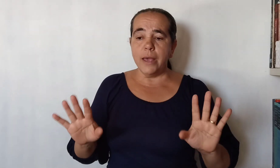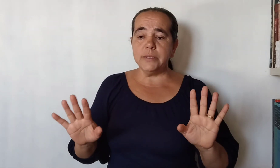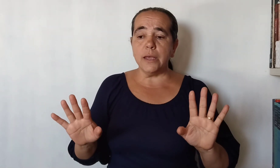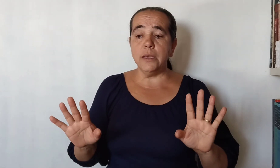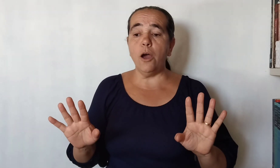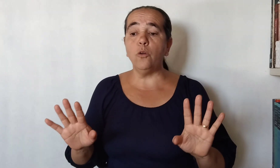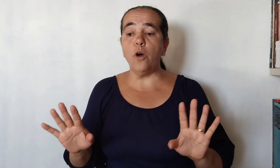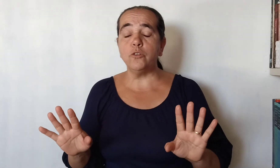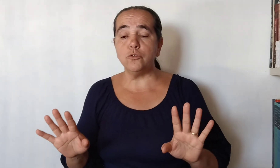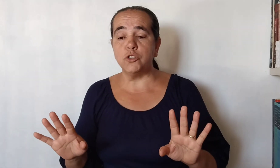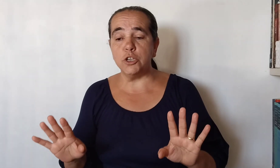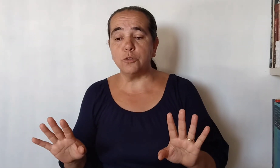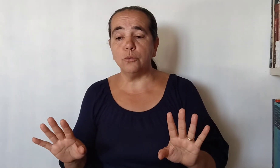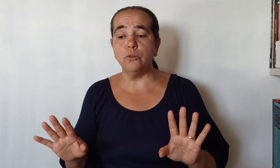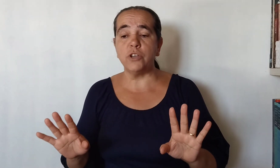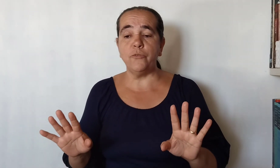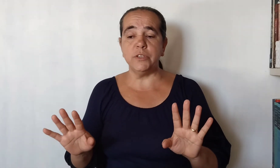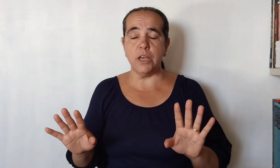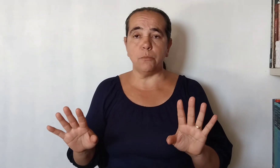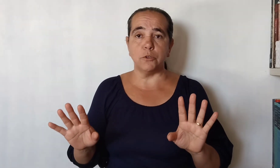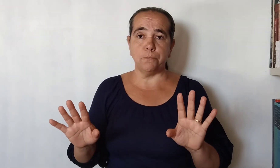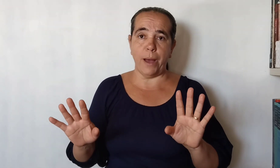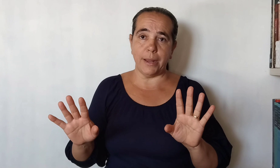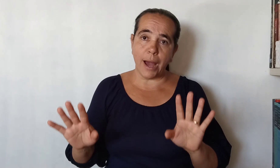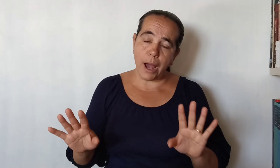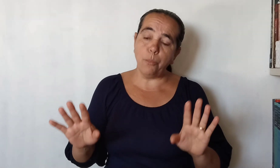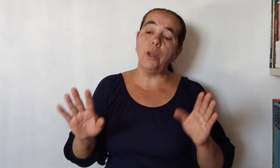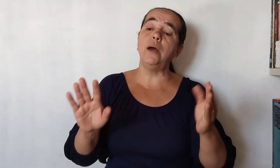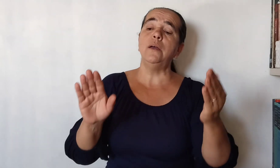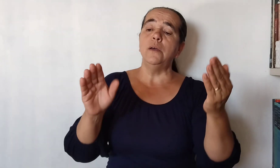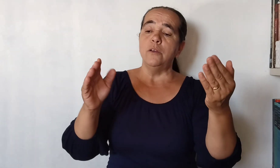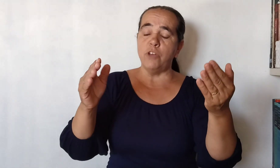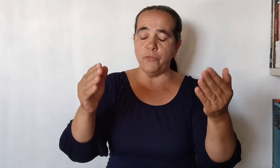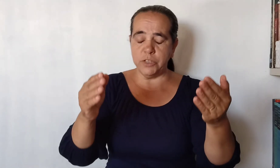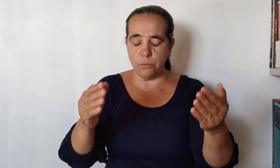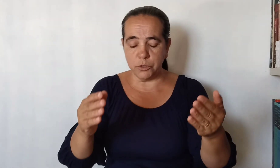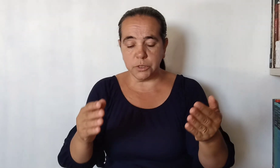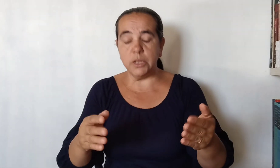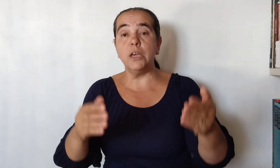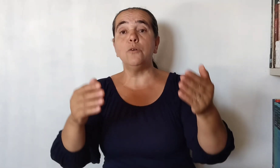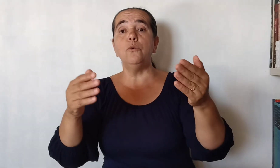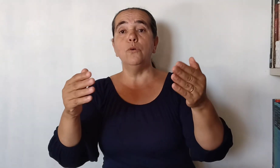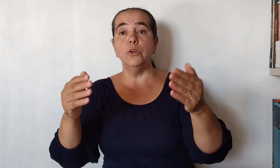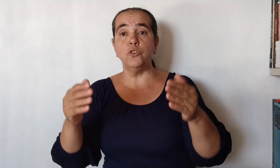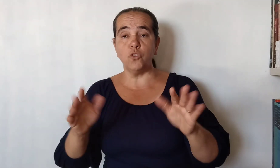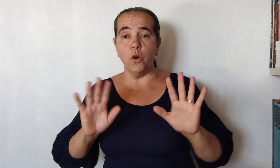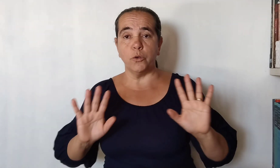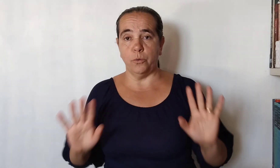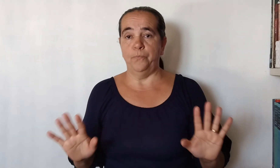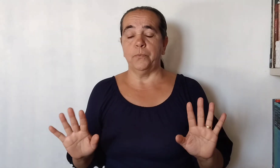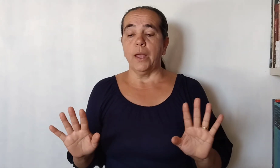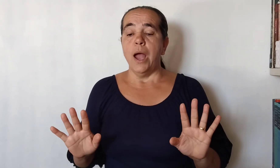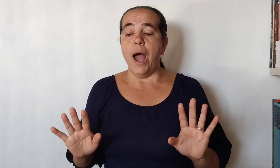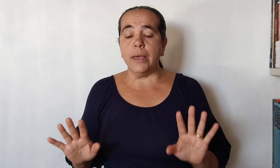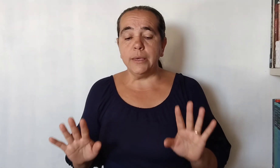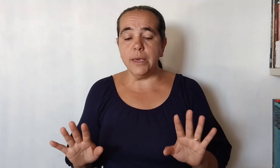Esse aqui é o nosso título, já fizemos parábola, já fizemos trigo e joio.